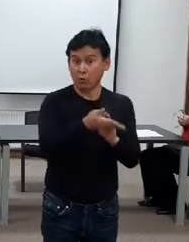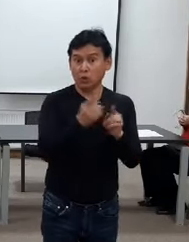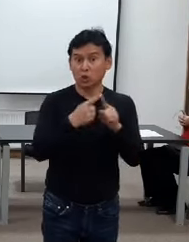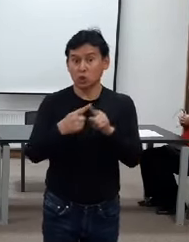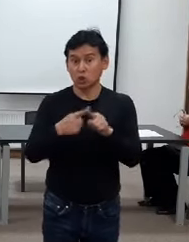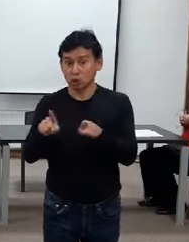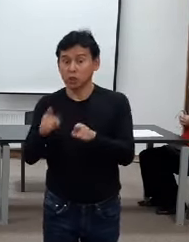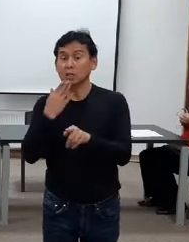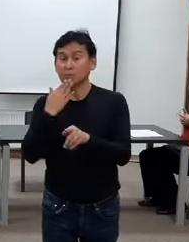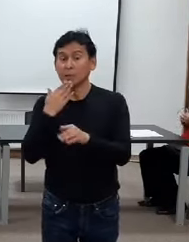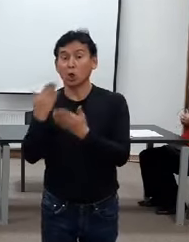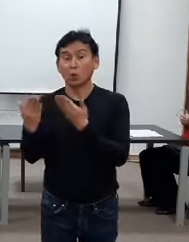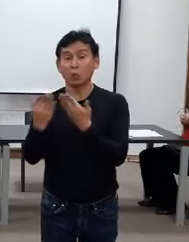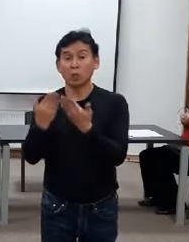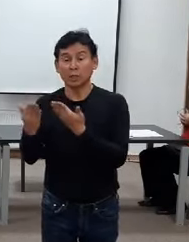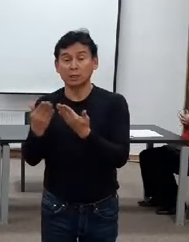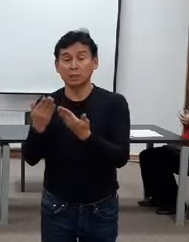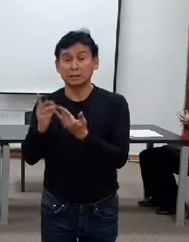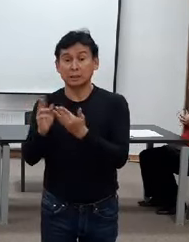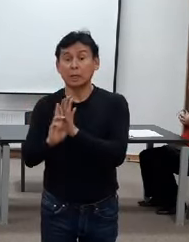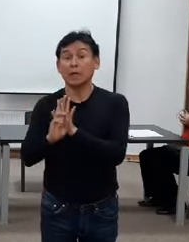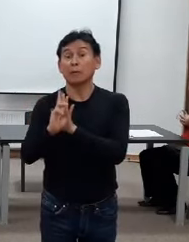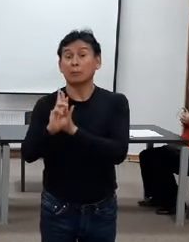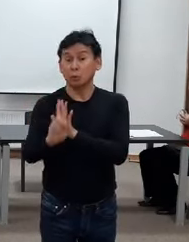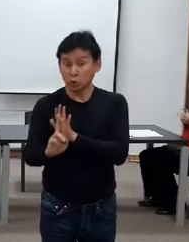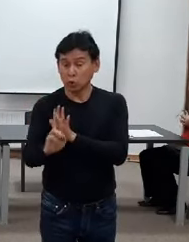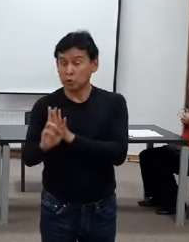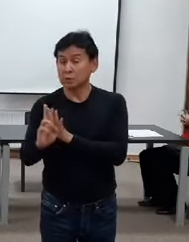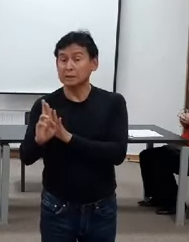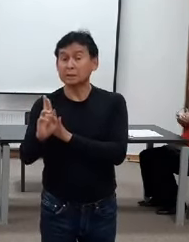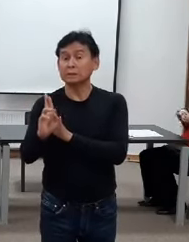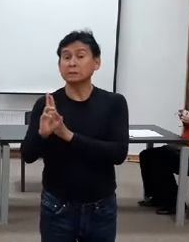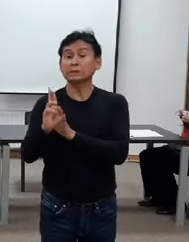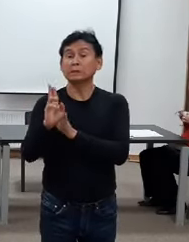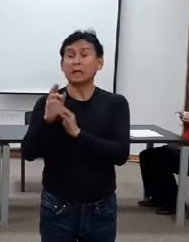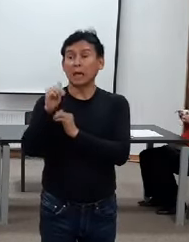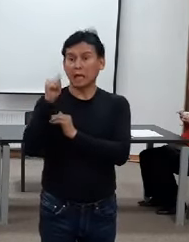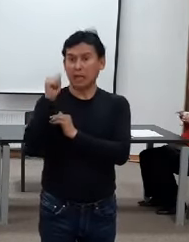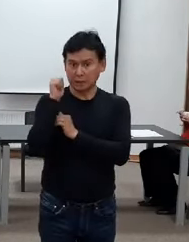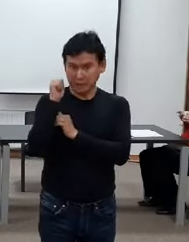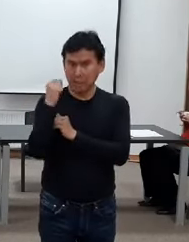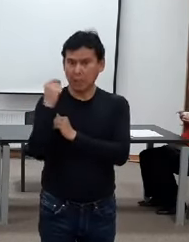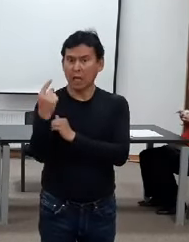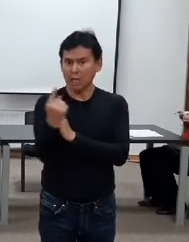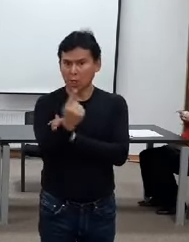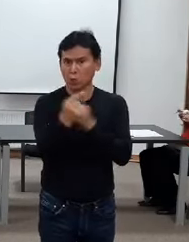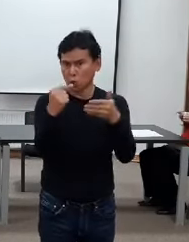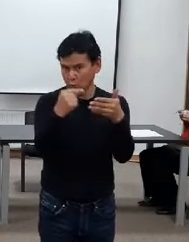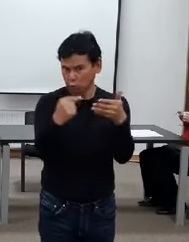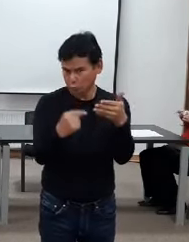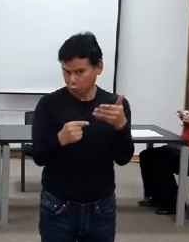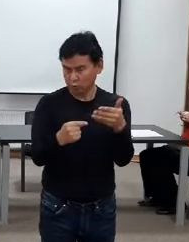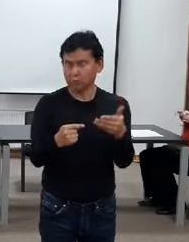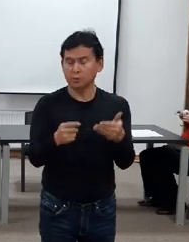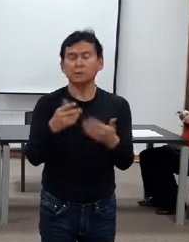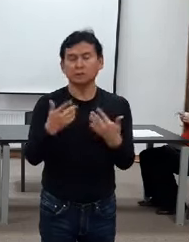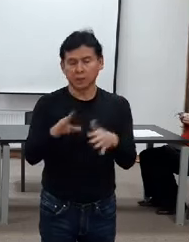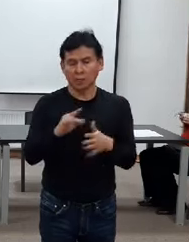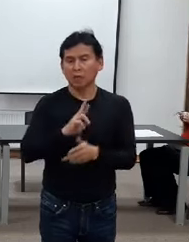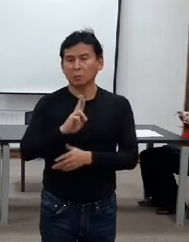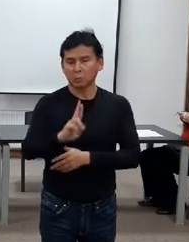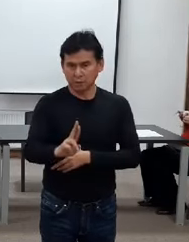con la cual hemos estado en comunicación y de la cual se le respondió la carta que ellos entregaron, se le respondió el día de ayer cada uno de los puntos, y hay